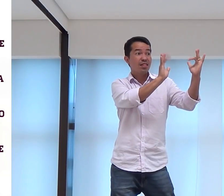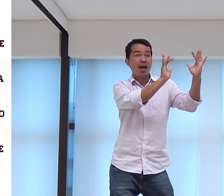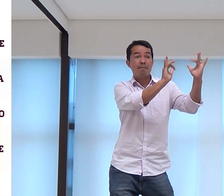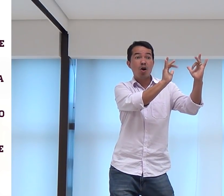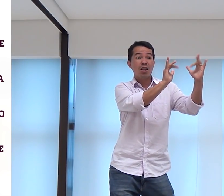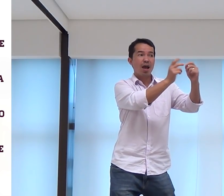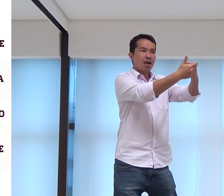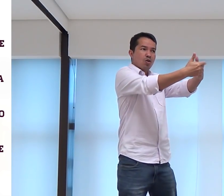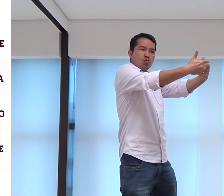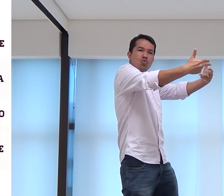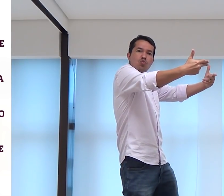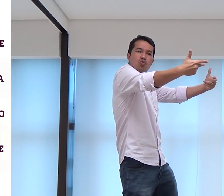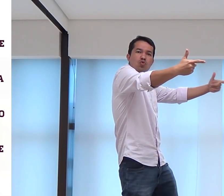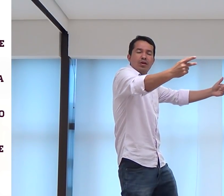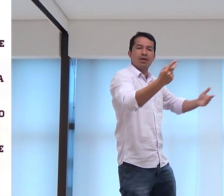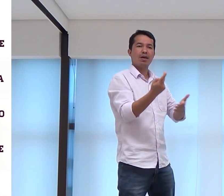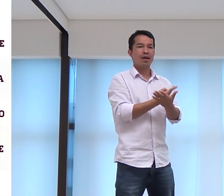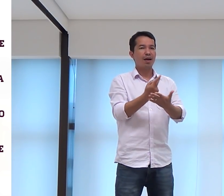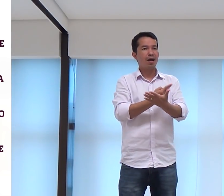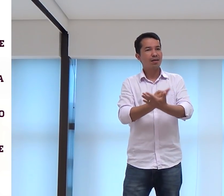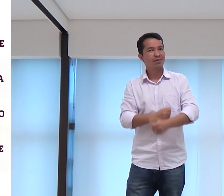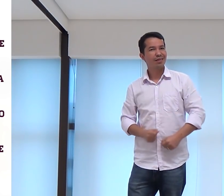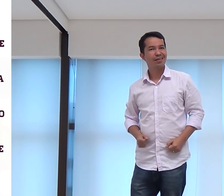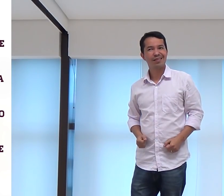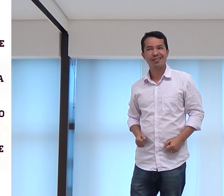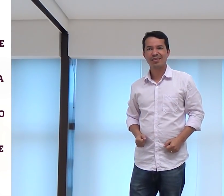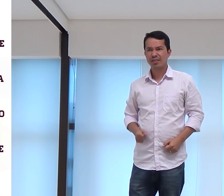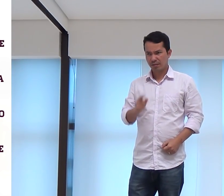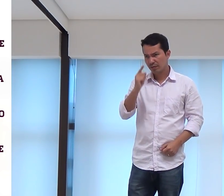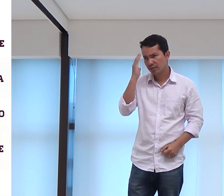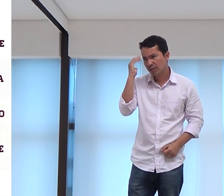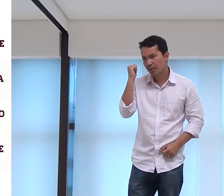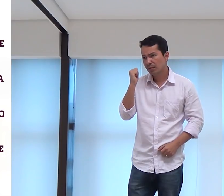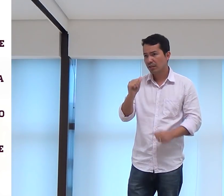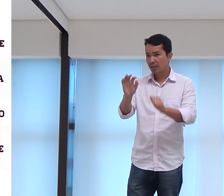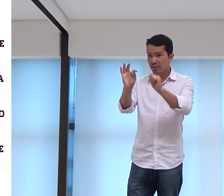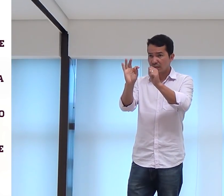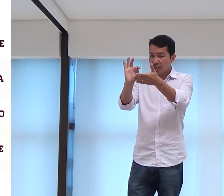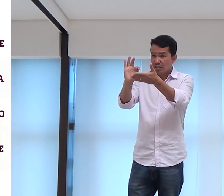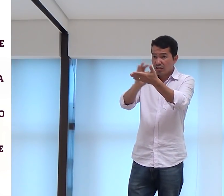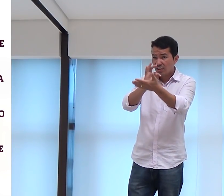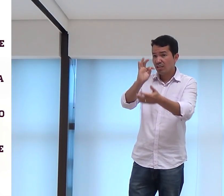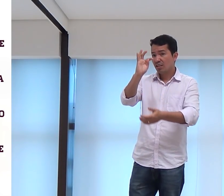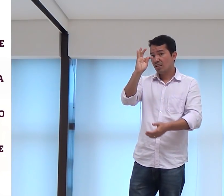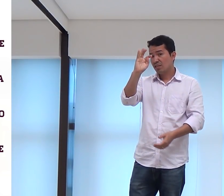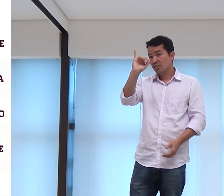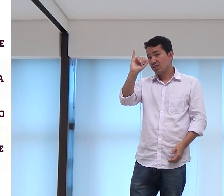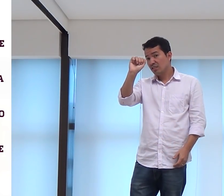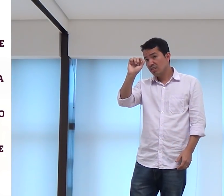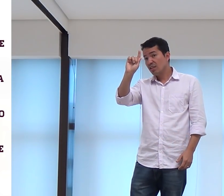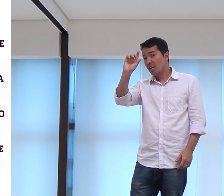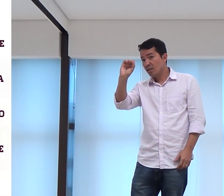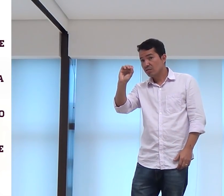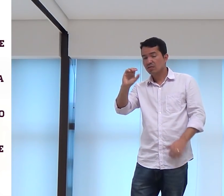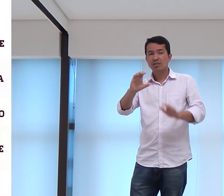guardamos aquilo que nos apetece. E às vezes nós experimentamos coisas